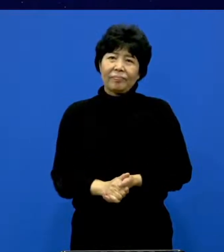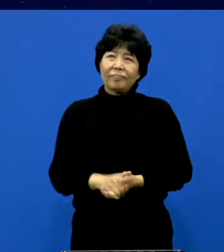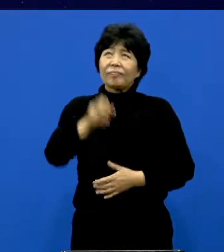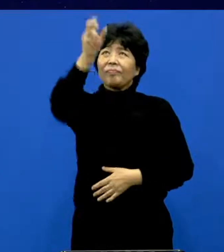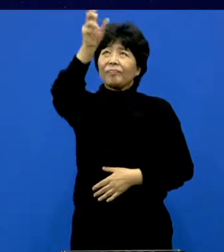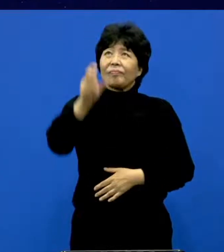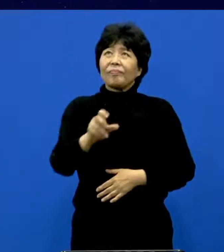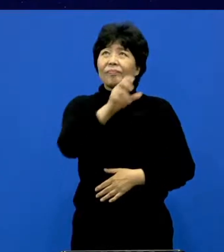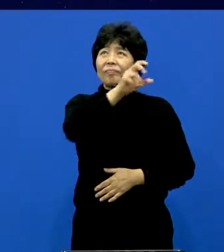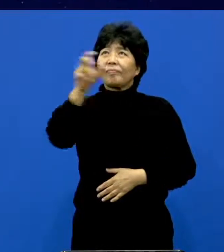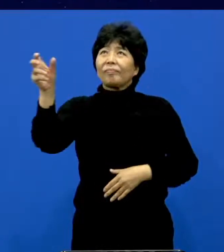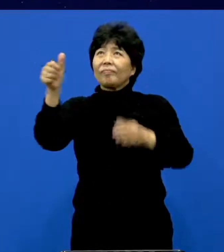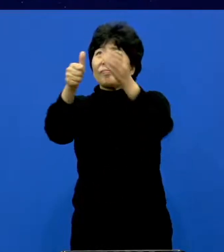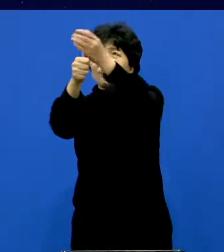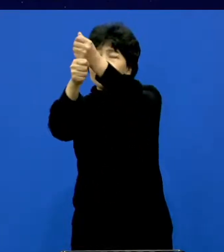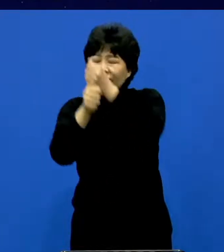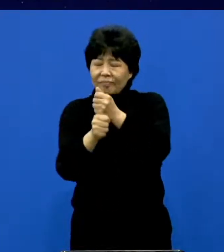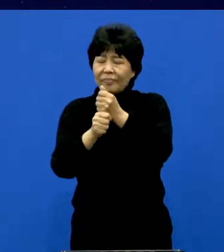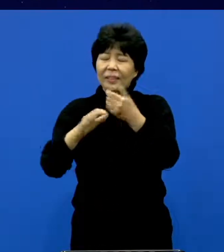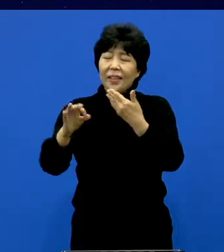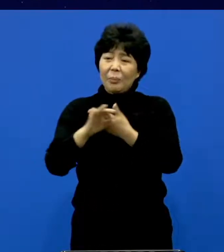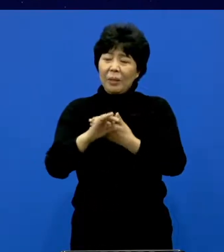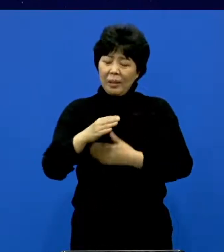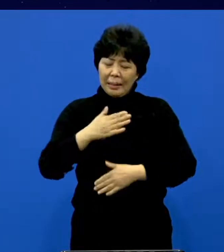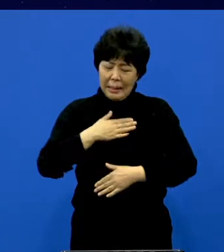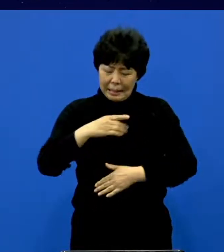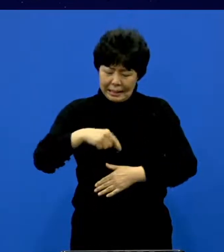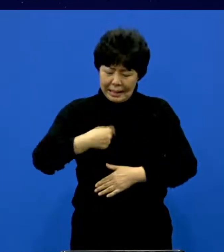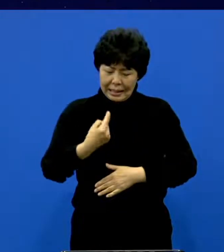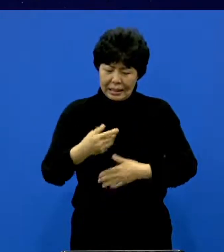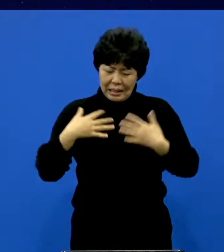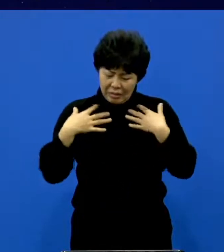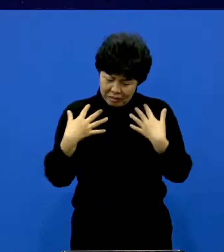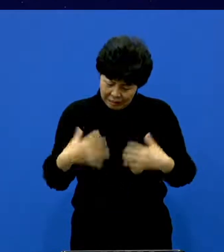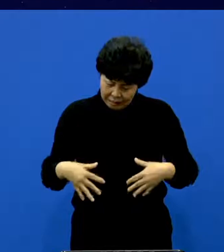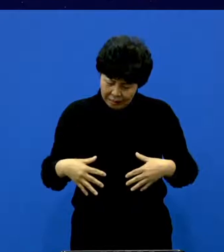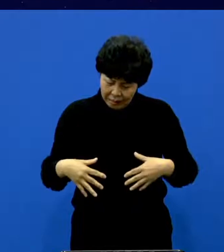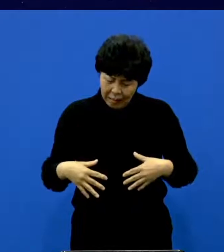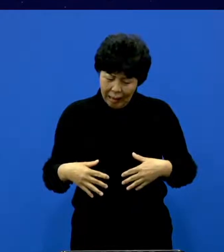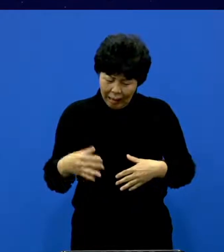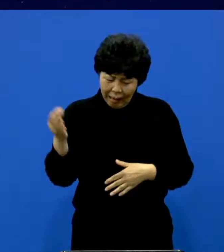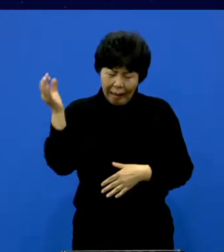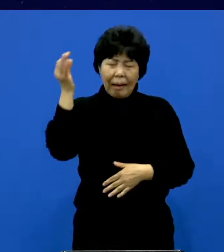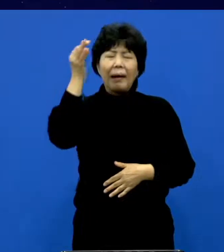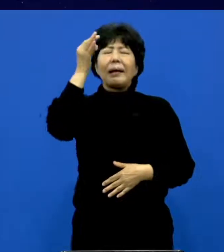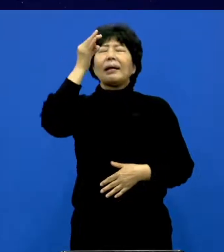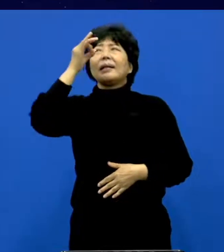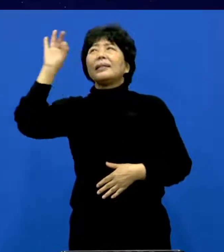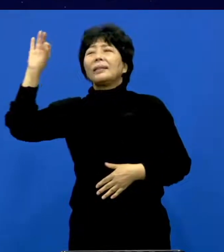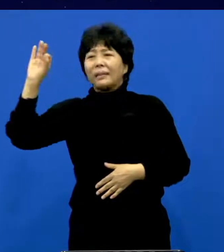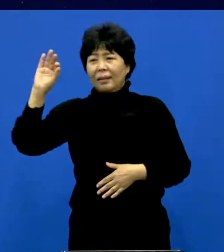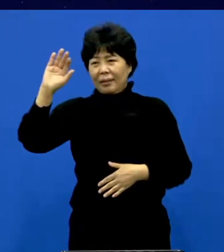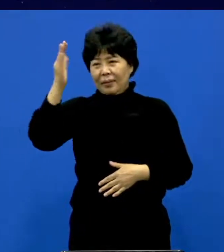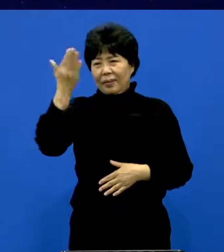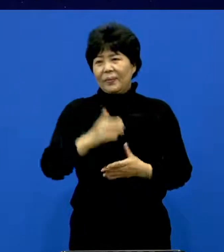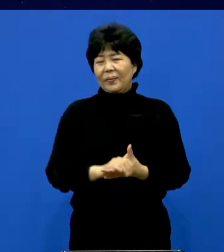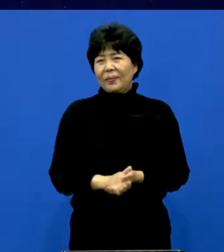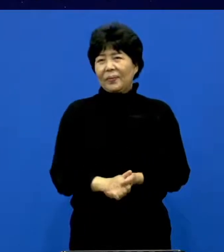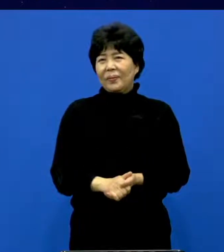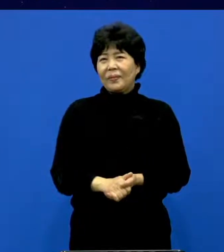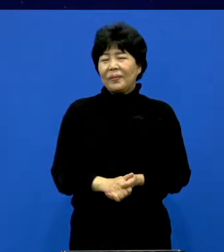십자가를 붙들면 나의 부족과 연약을 인정하게 되고 십자가에서 자기 부정을 하게 되고 자기를 부인합니다.